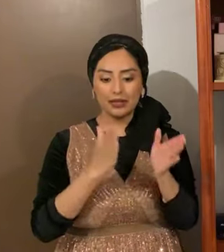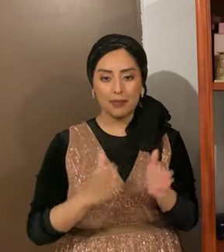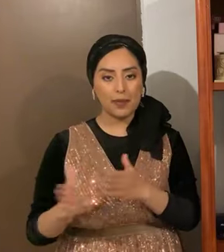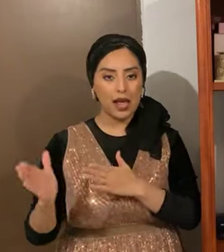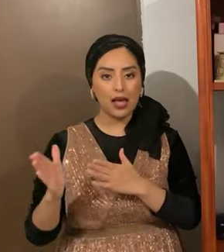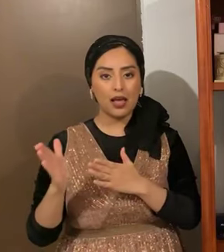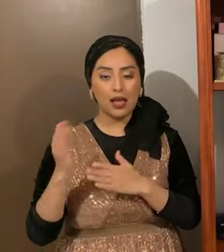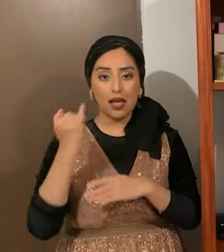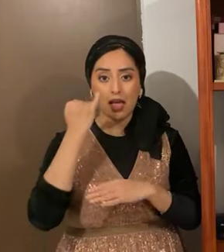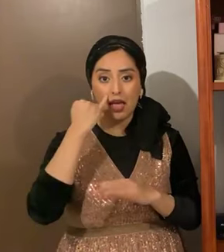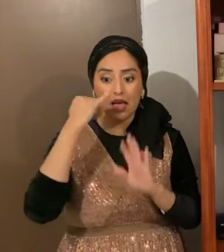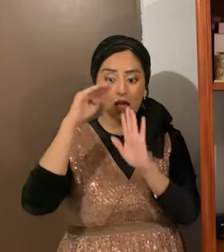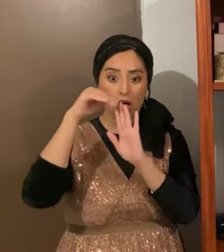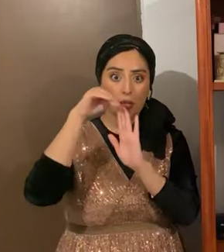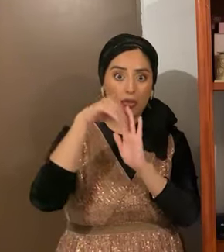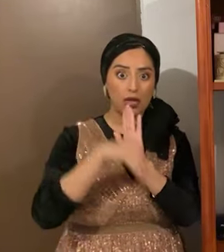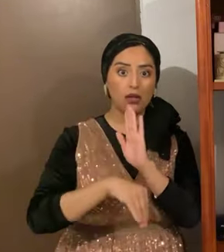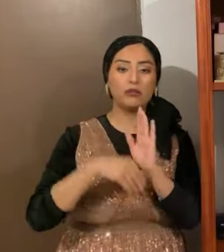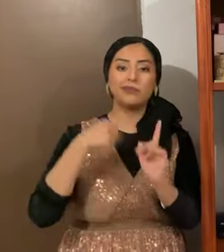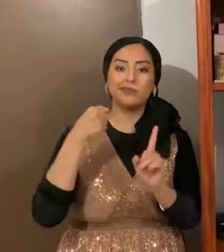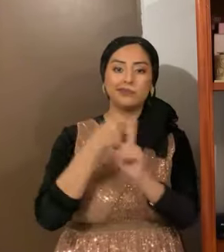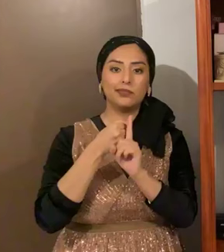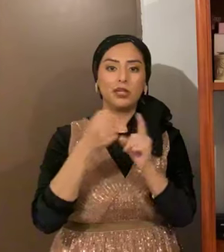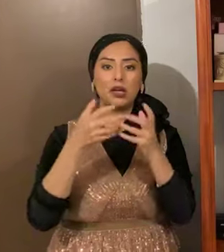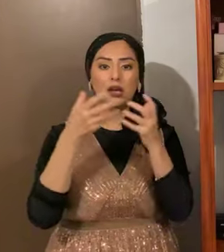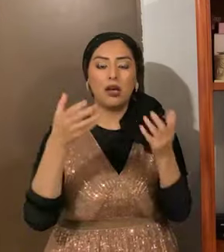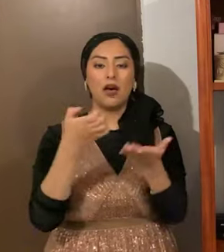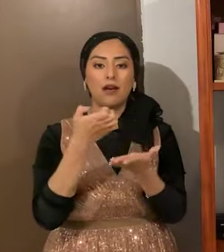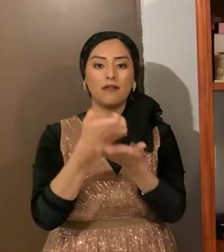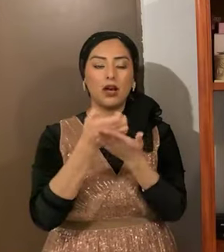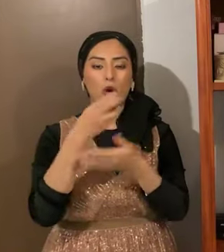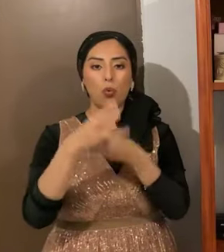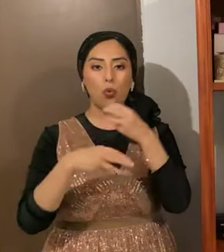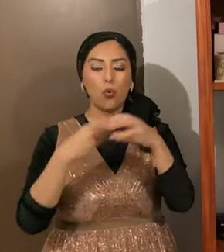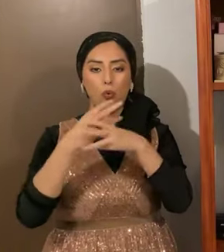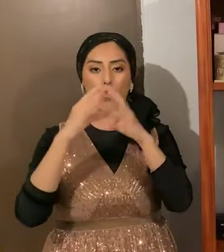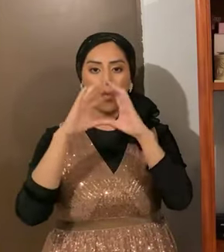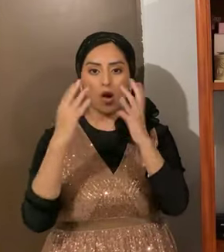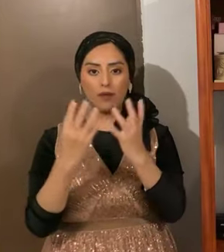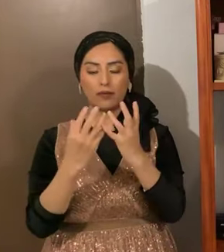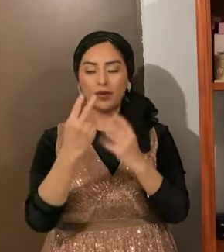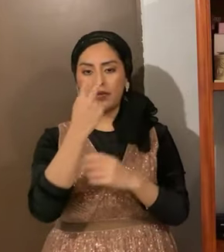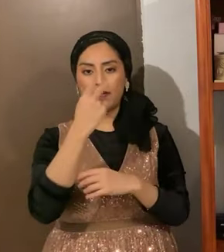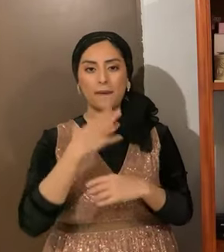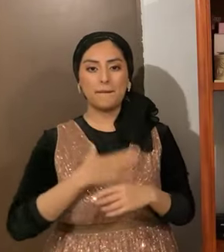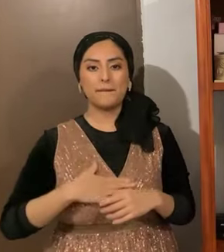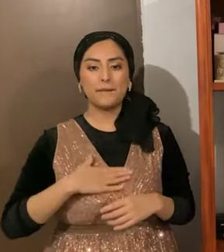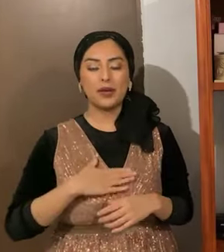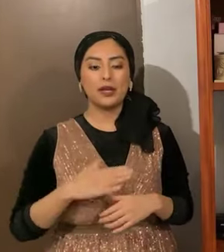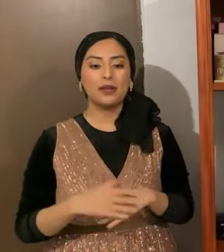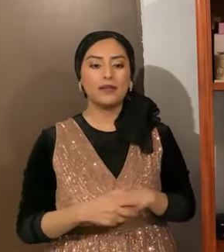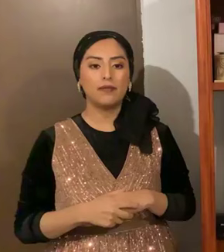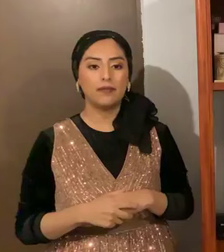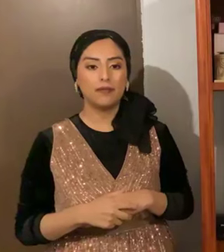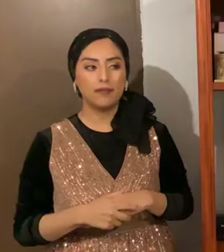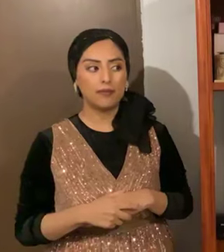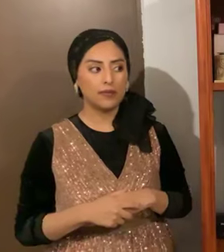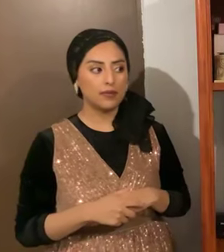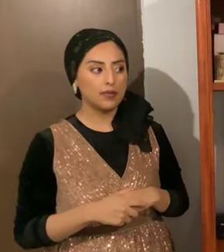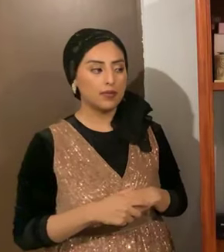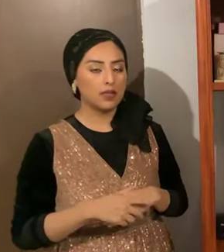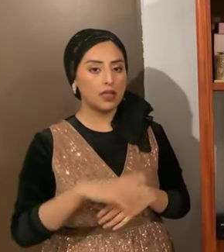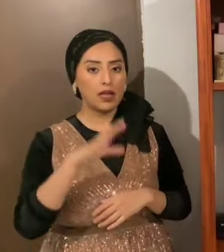Una caída bursátil tendrá efectos enormes para el mundo. Pónganme atención tantito aquí, miren.